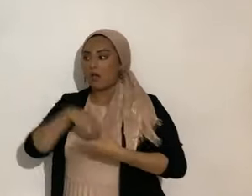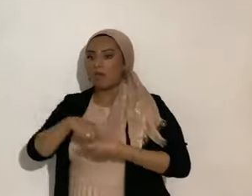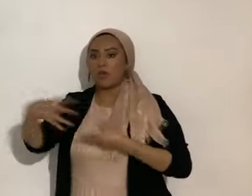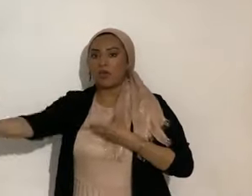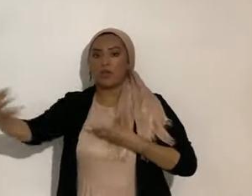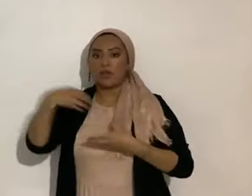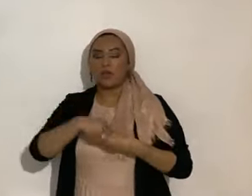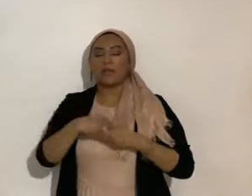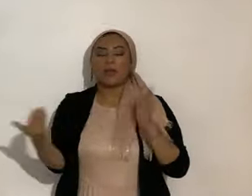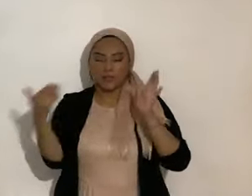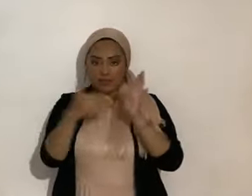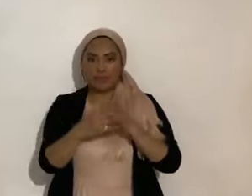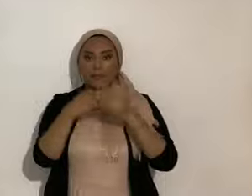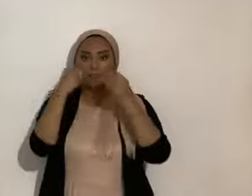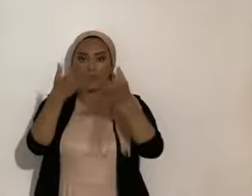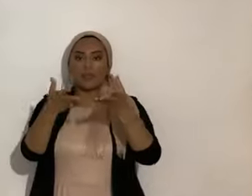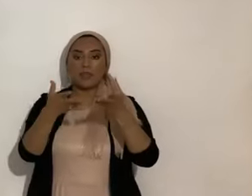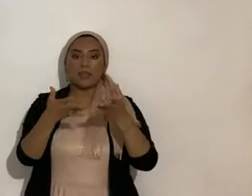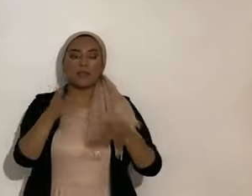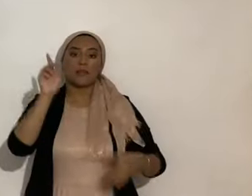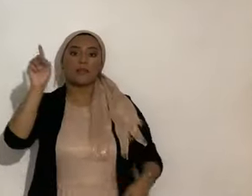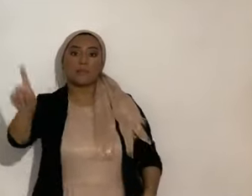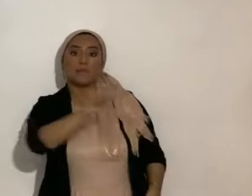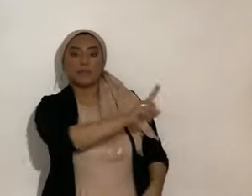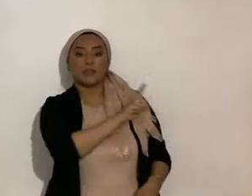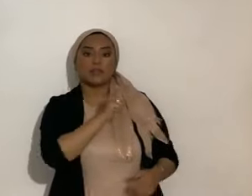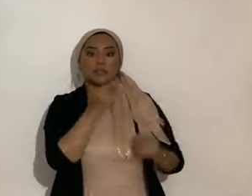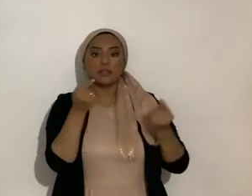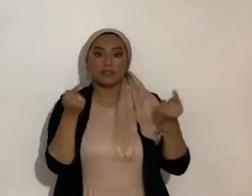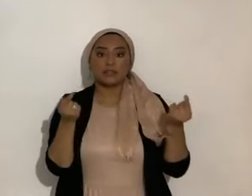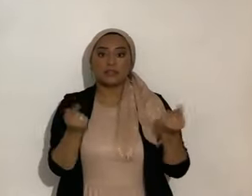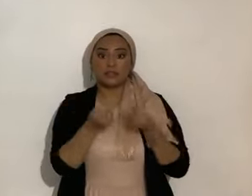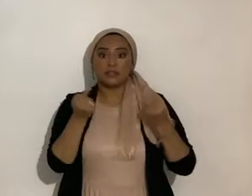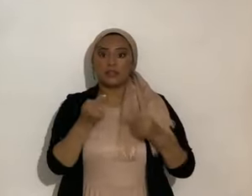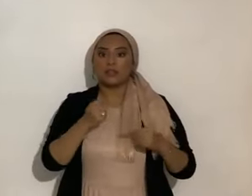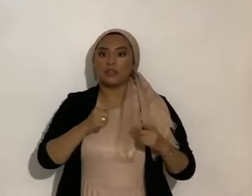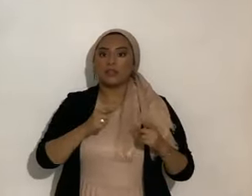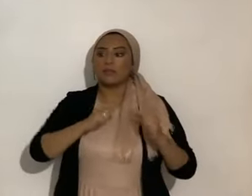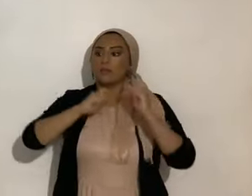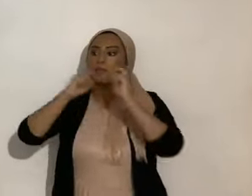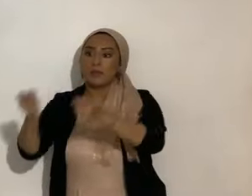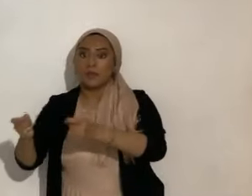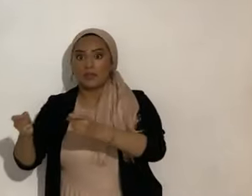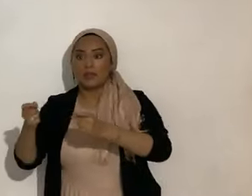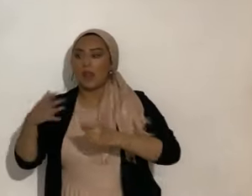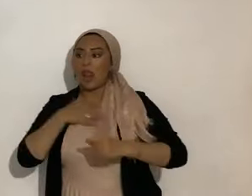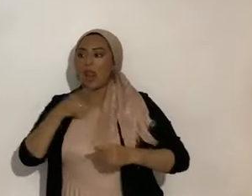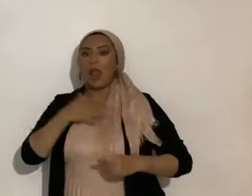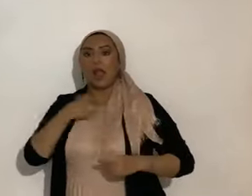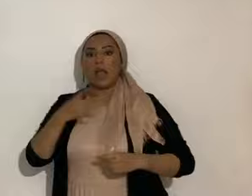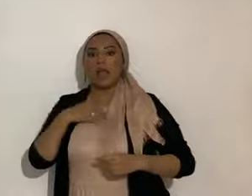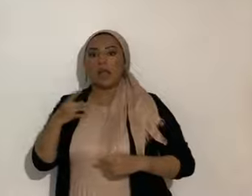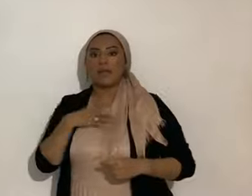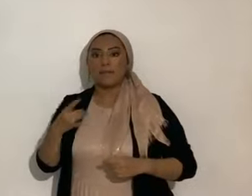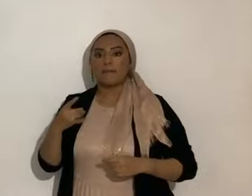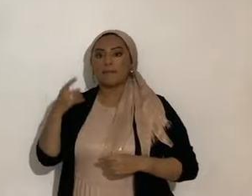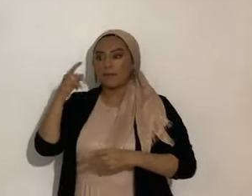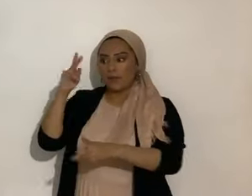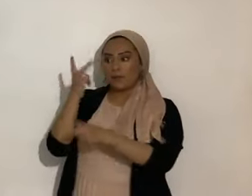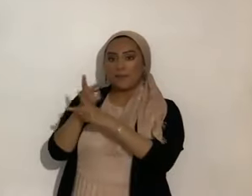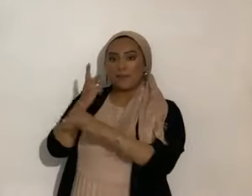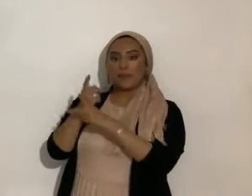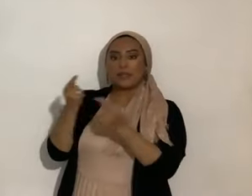a repetir esto, recuerda, cada uno se atribuye sus pecados al otro y se siente atraído hacia él o hacia ella por perpetuar